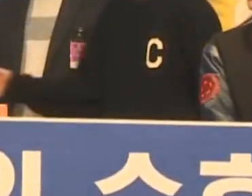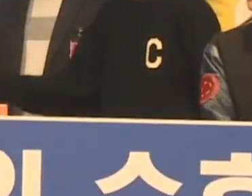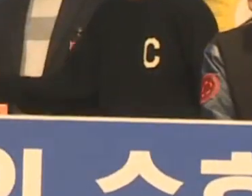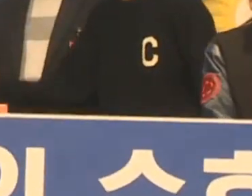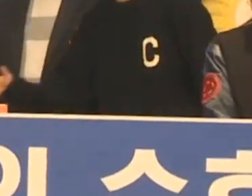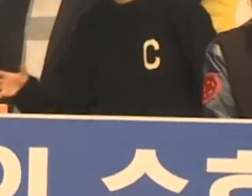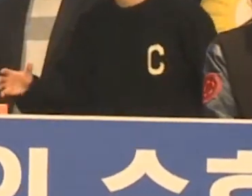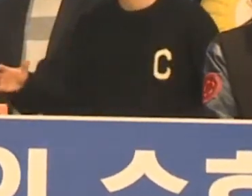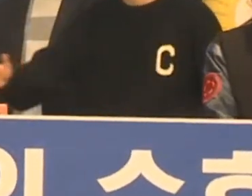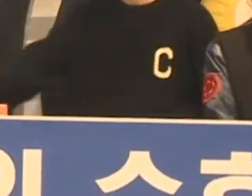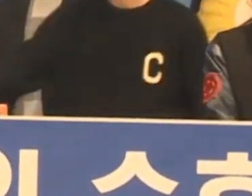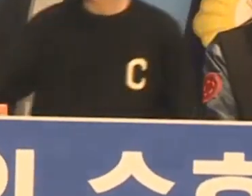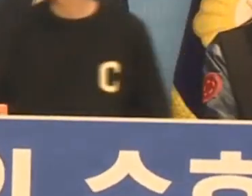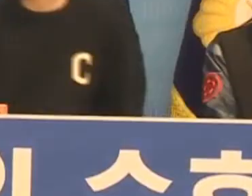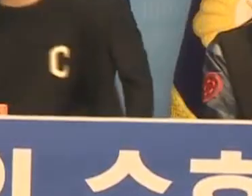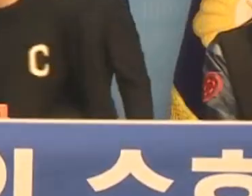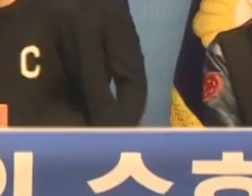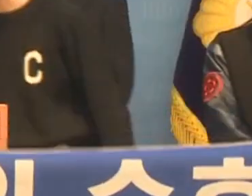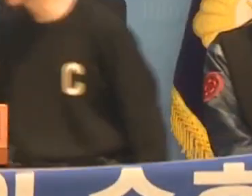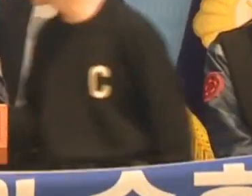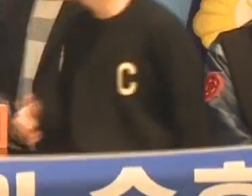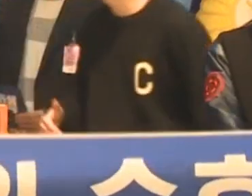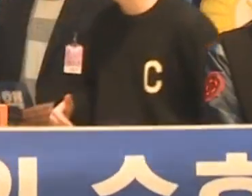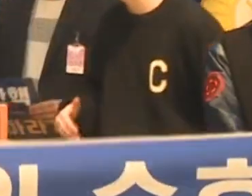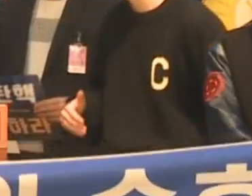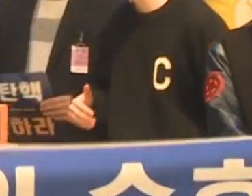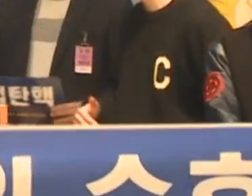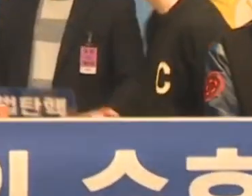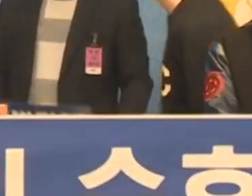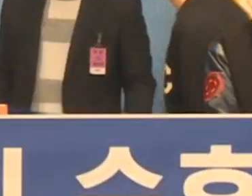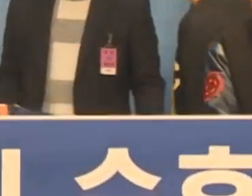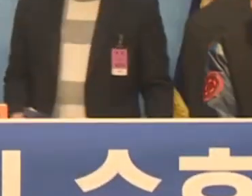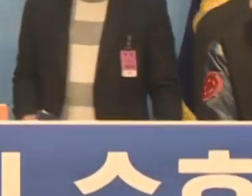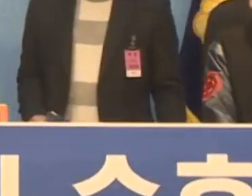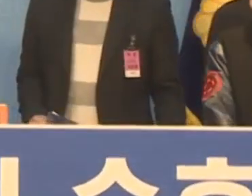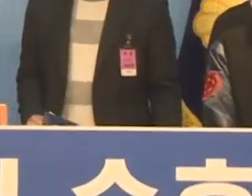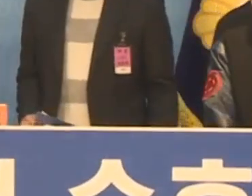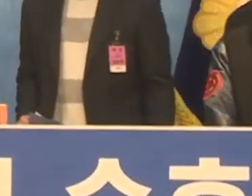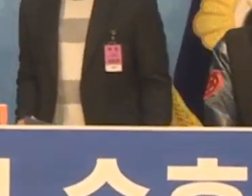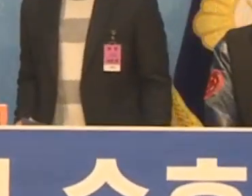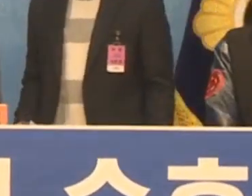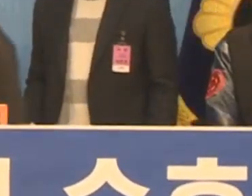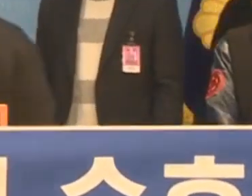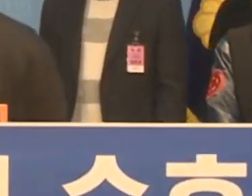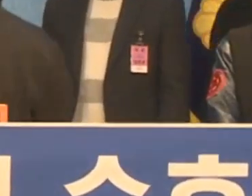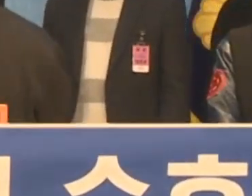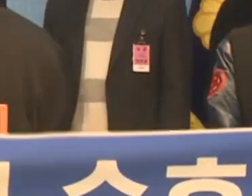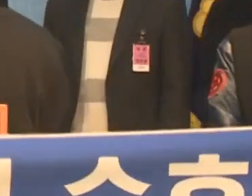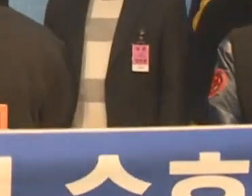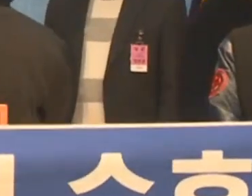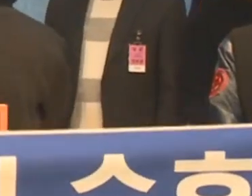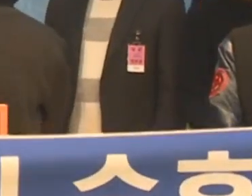두 명씩인데 그냥 가운데 쓰고 옆에 살짝만 이렇게 옆에 있을까? 그다음에